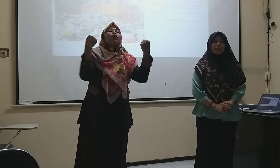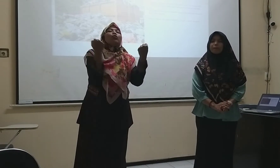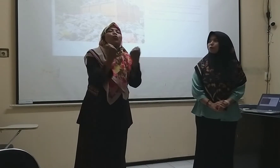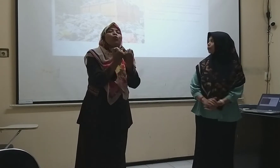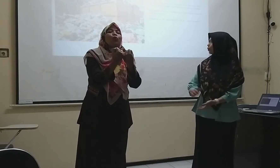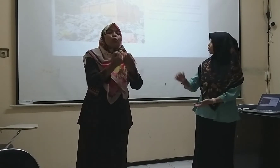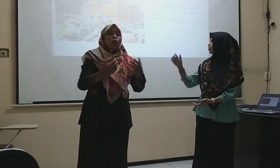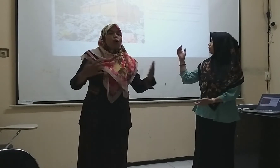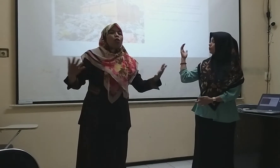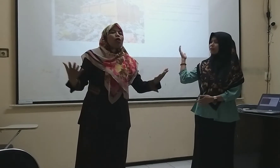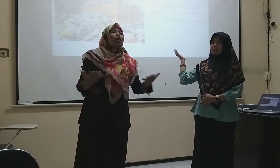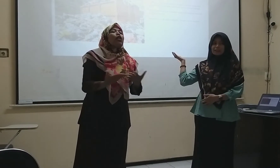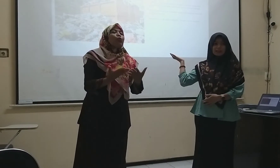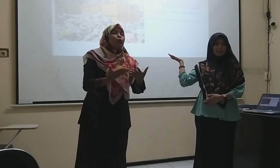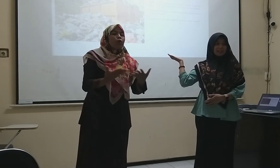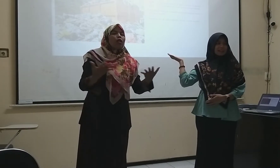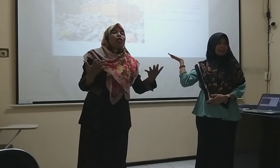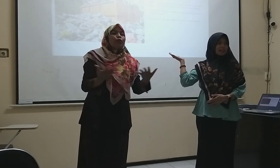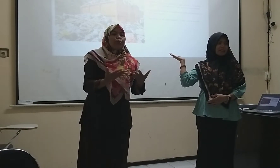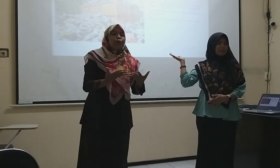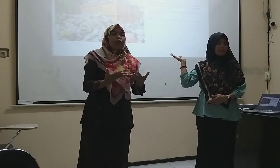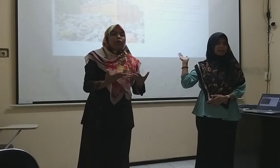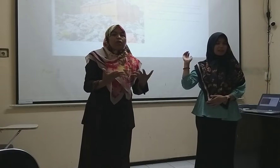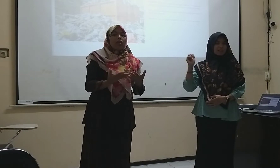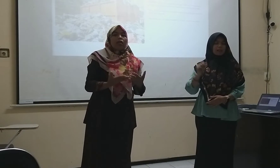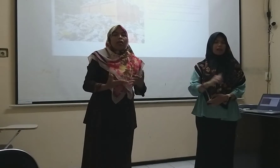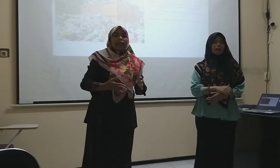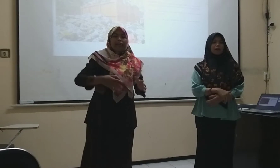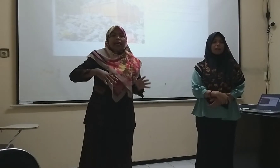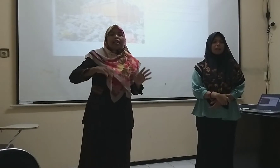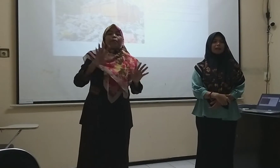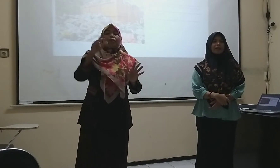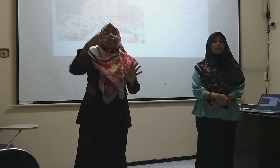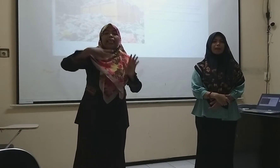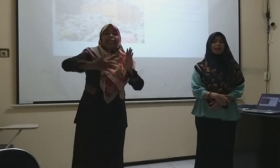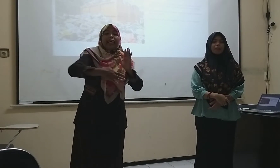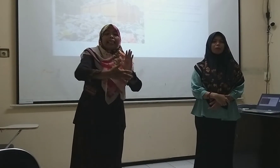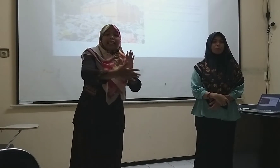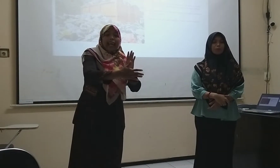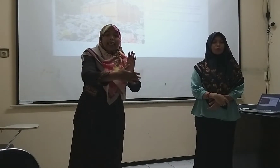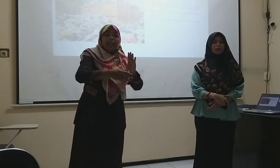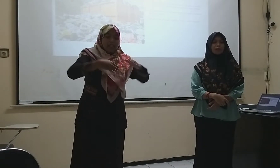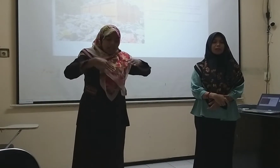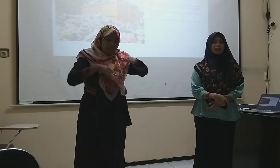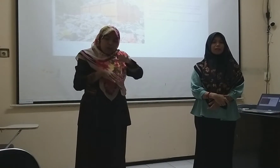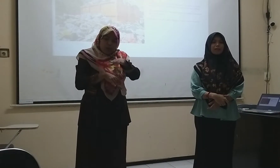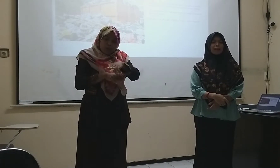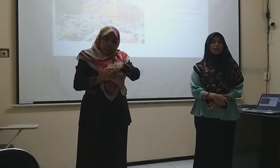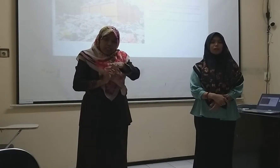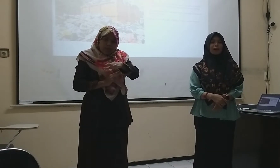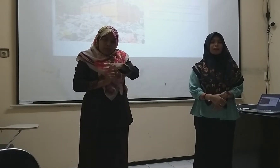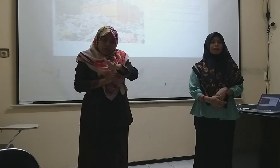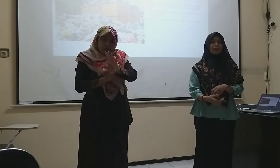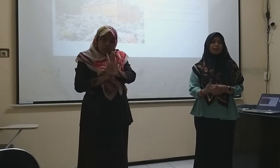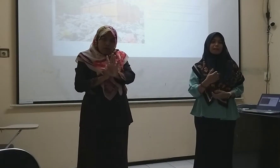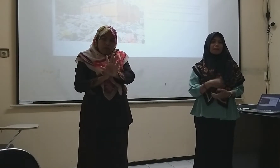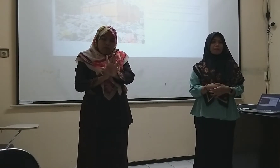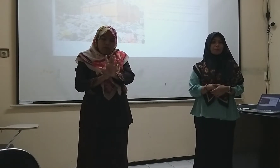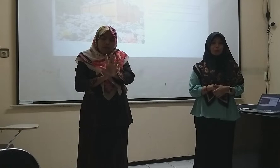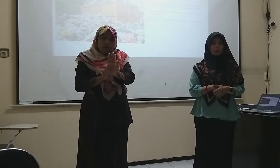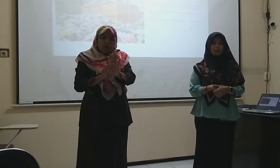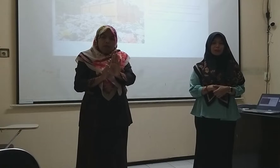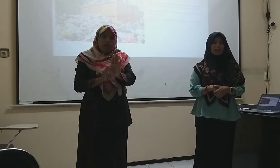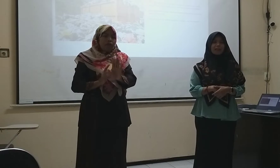sampah yang menumpuk. Bisa dilihat ini adalah gambar sangat sampah yang menumpuk. Itu akibat